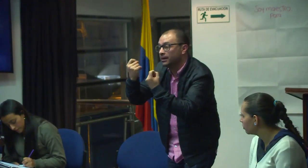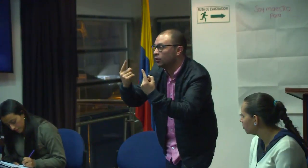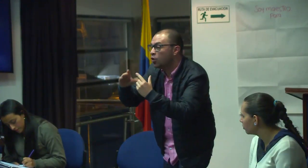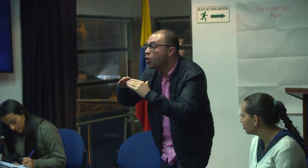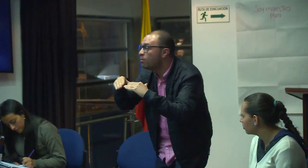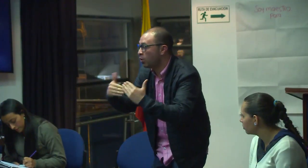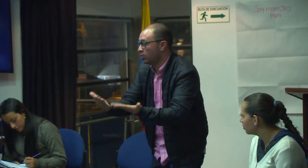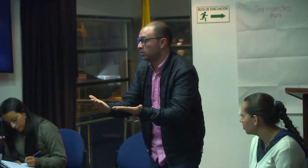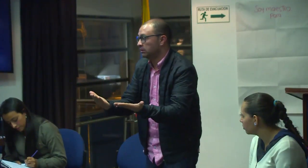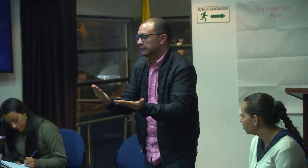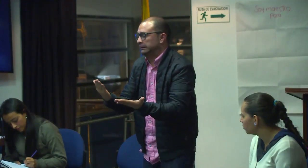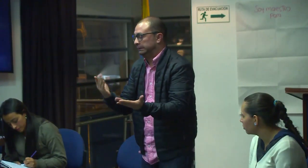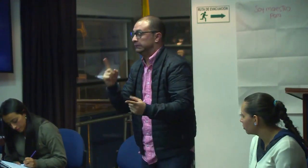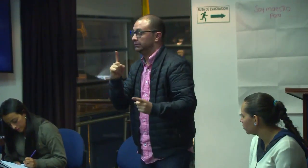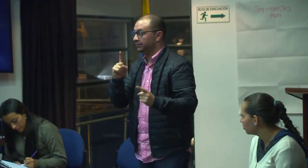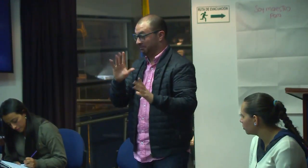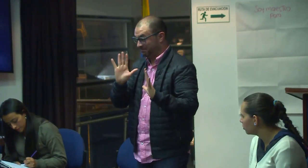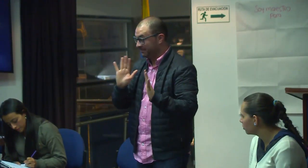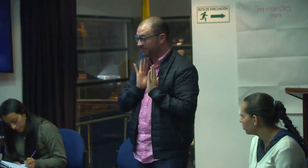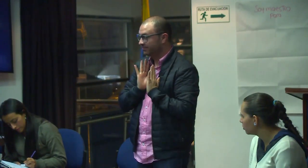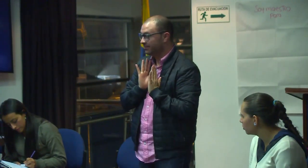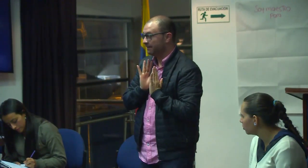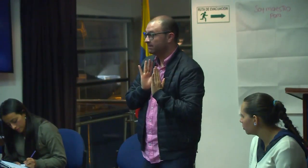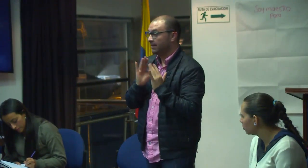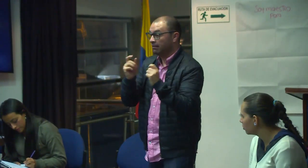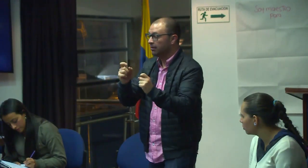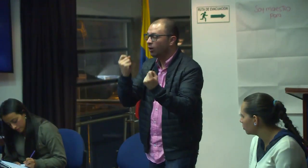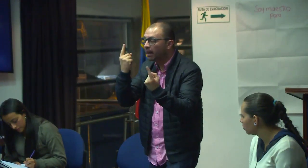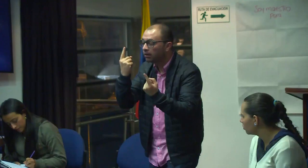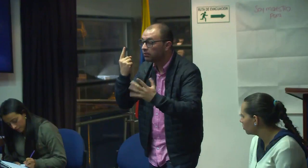es ir más allá de lo visible.